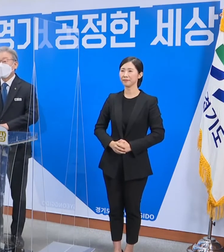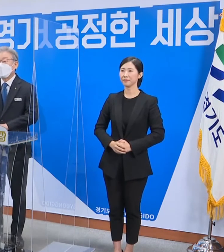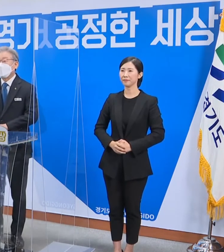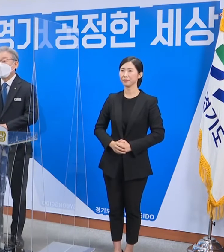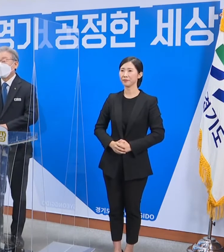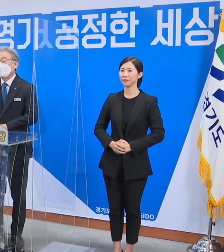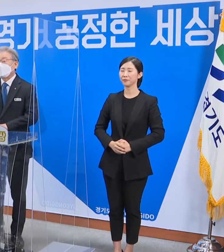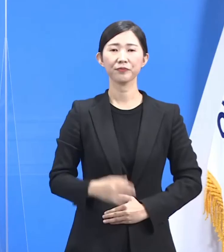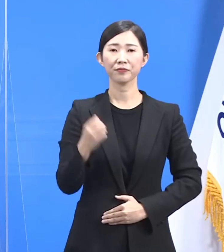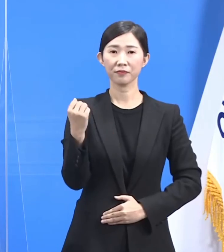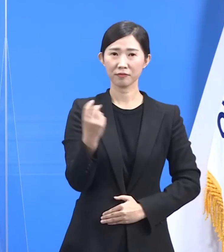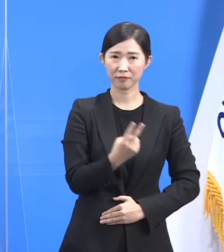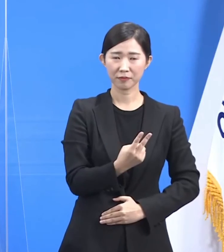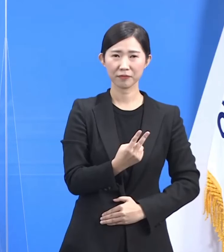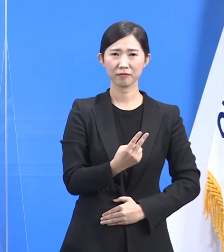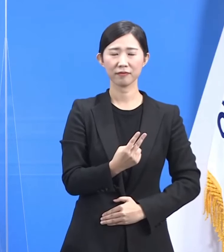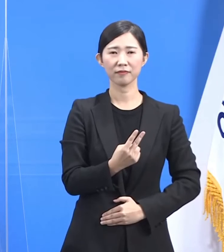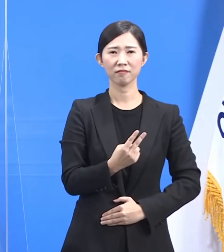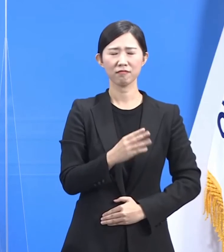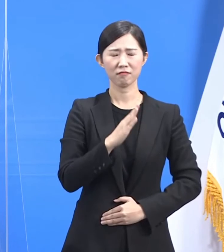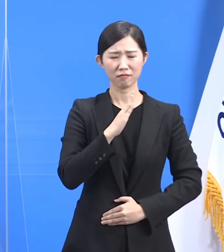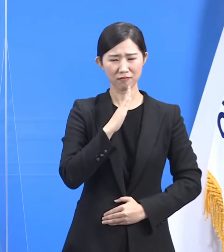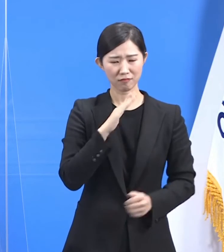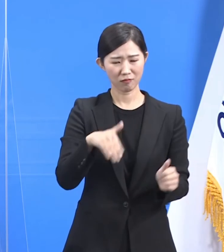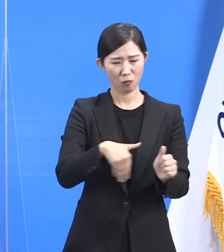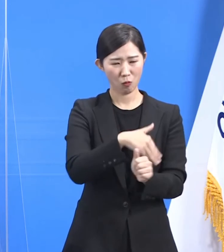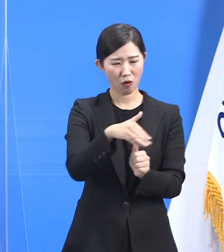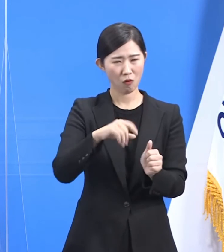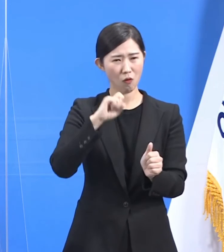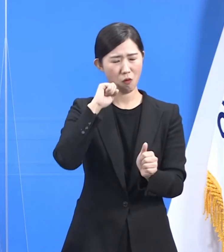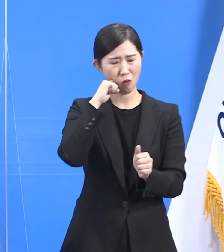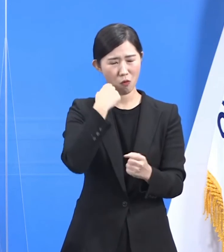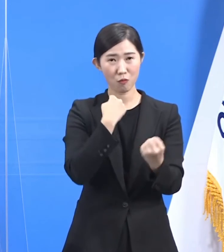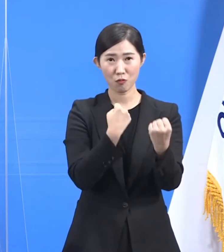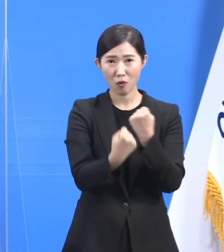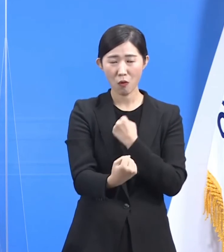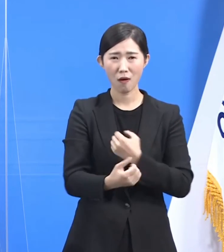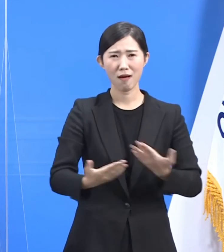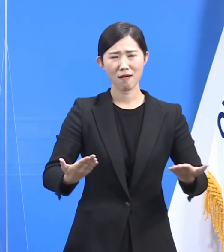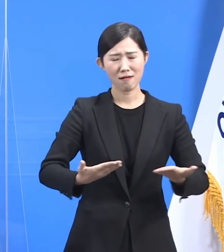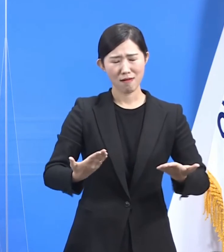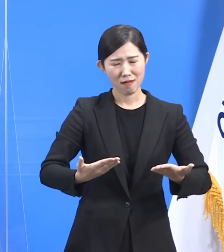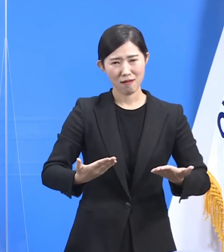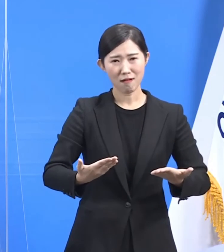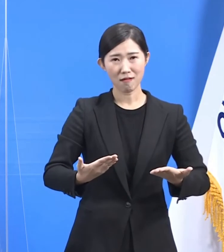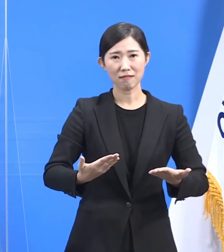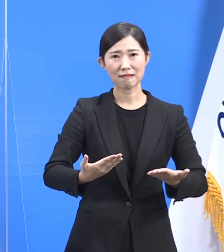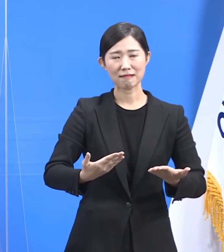그리고 정말로 어려운 환경 속에서도 과중한 업무에 시달리면서